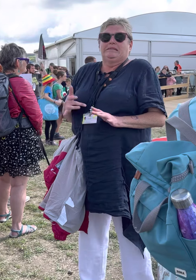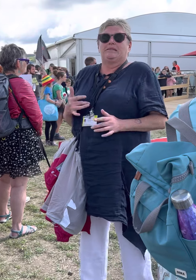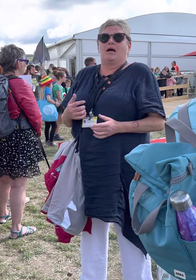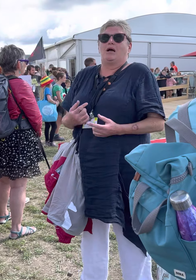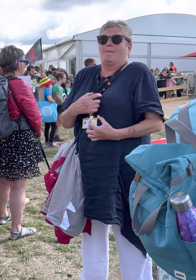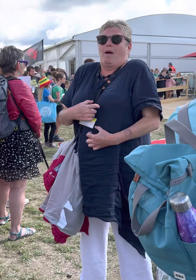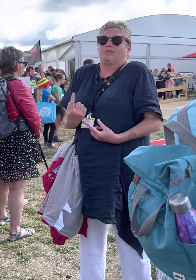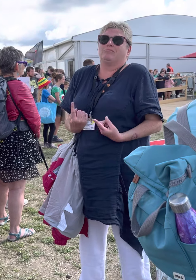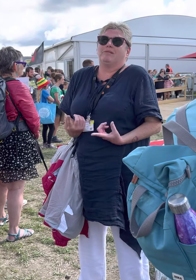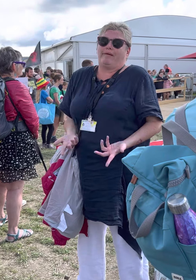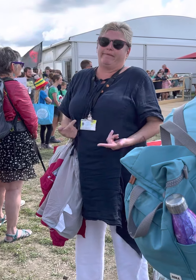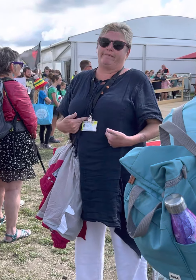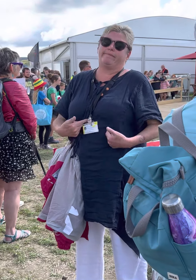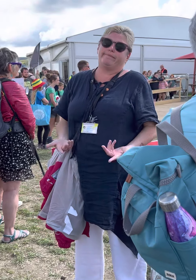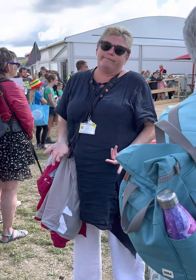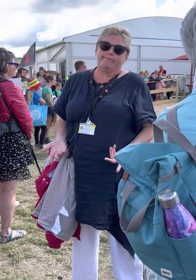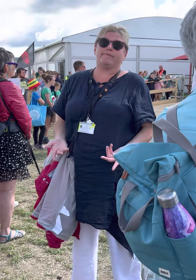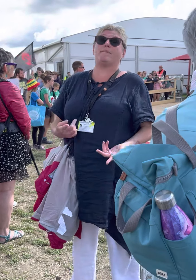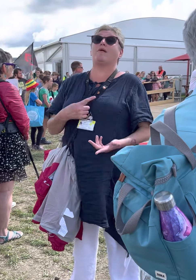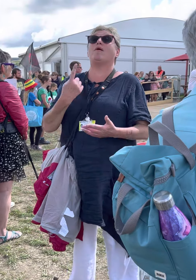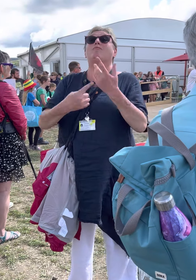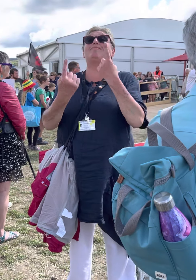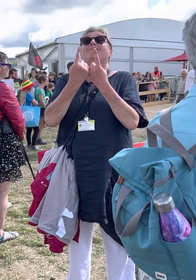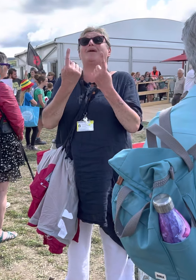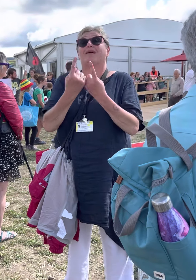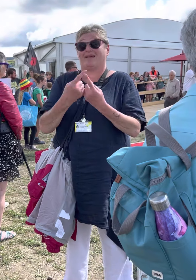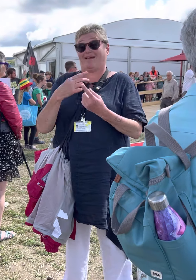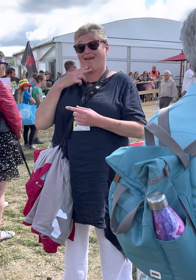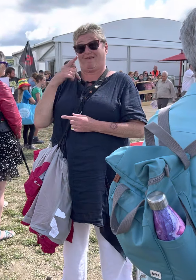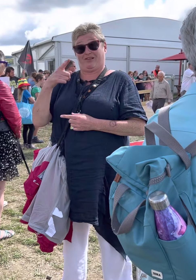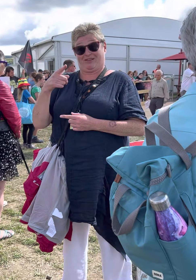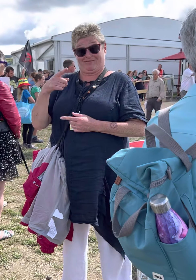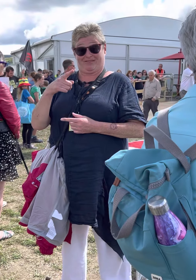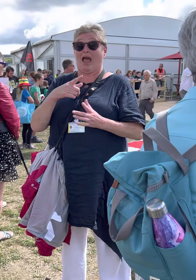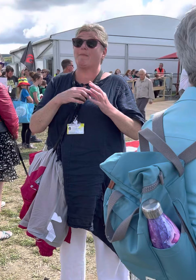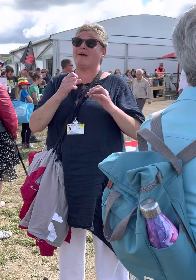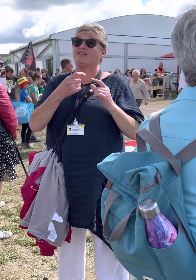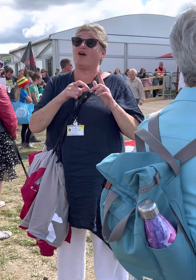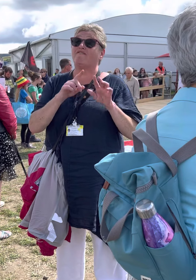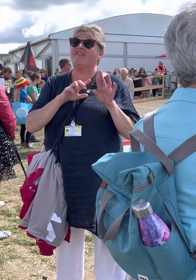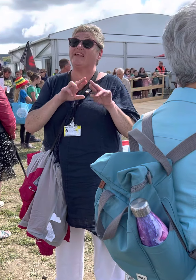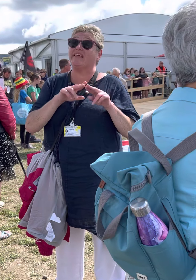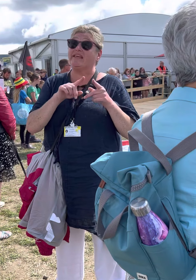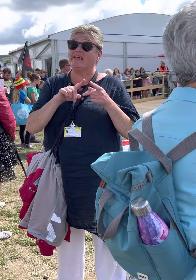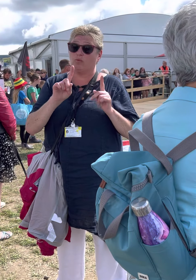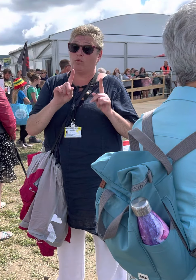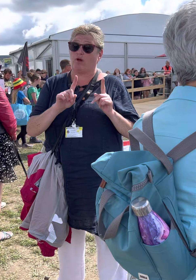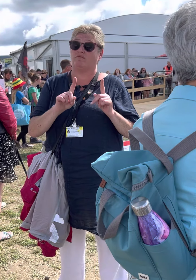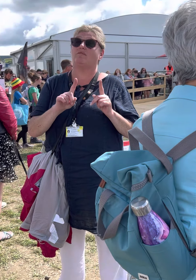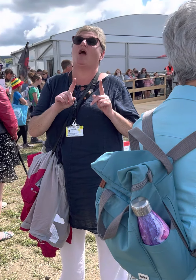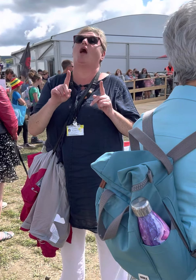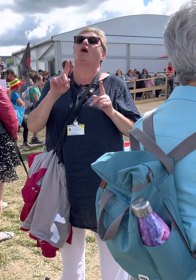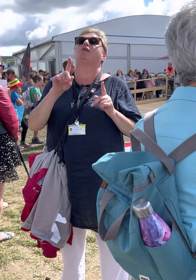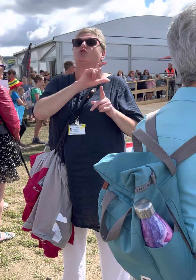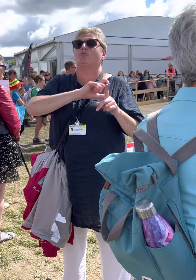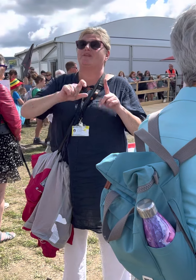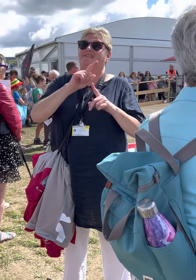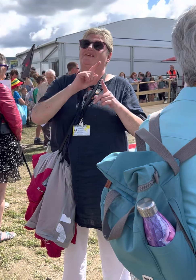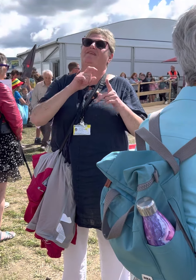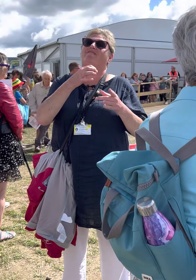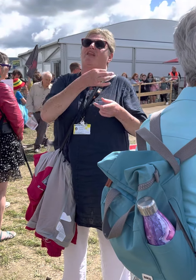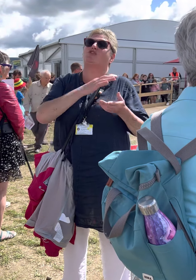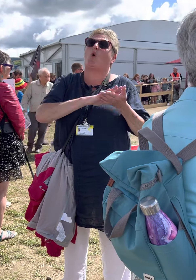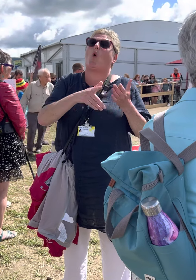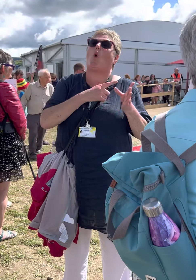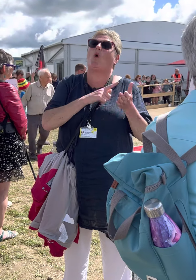peth personol i fi hefyd. Ond yr unig pethau sydd ar ôl yn Aberdyfi ydy neuadd y pentre ar swyddfa